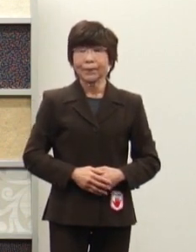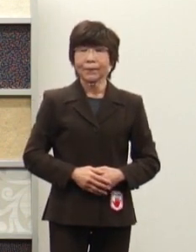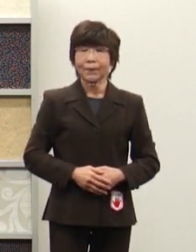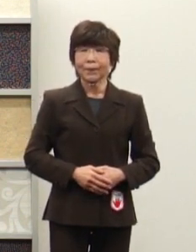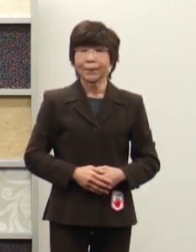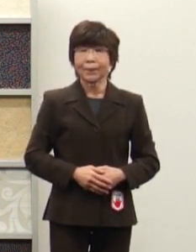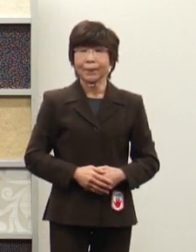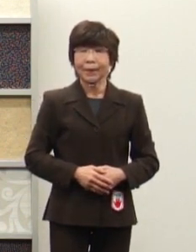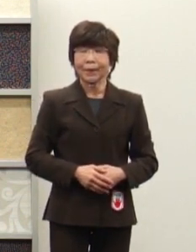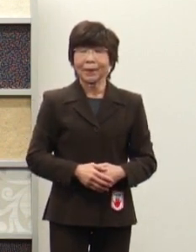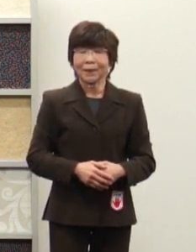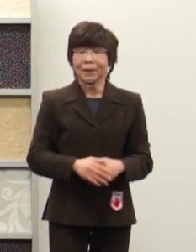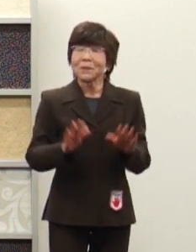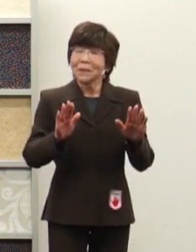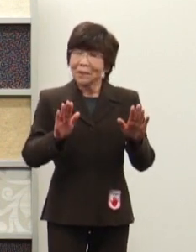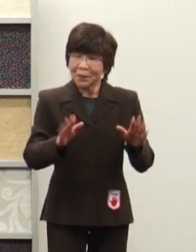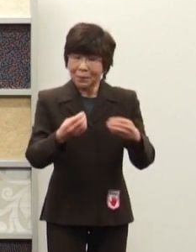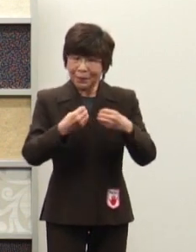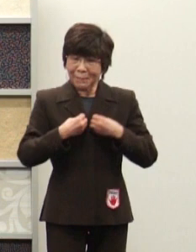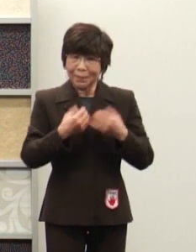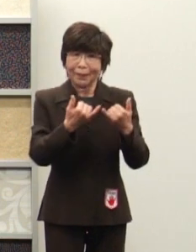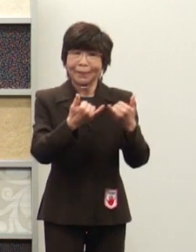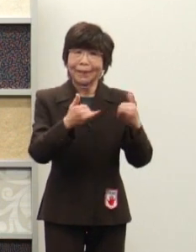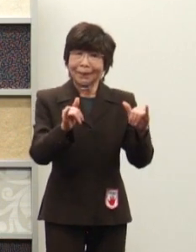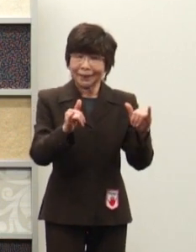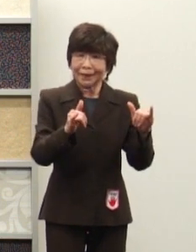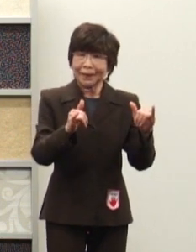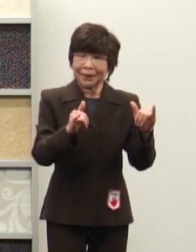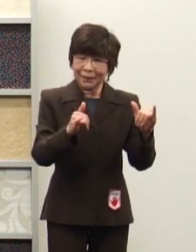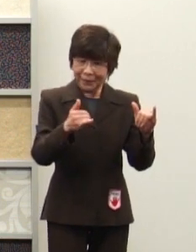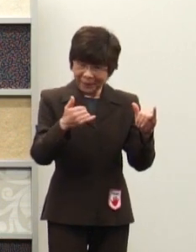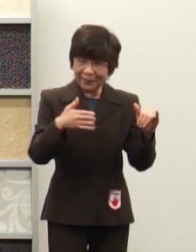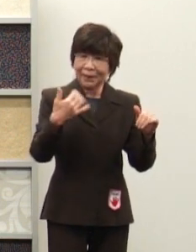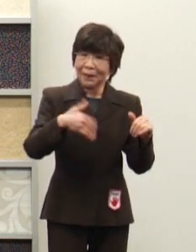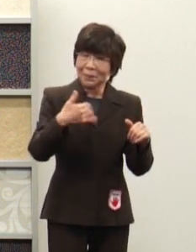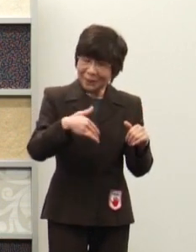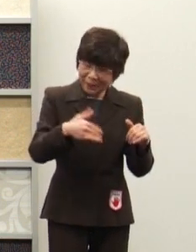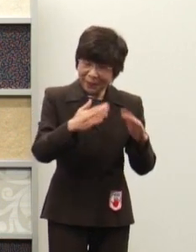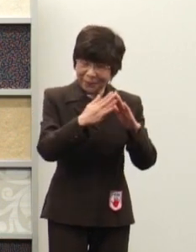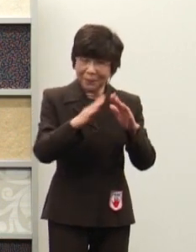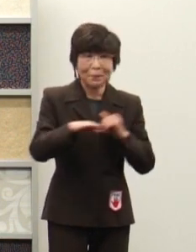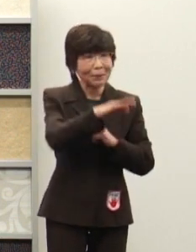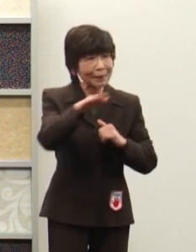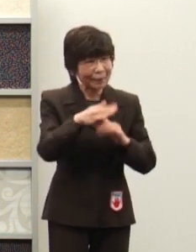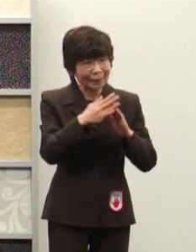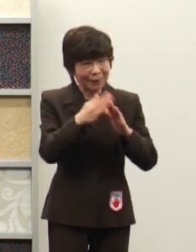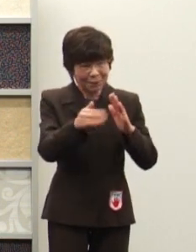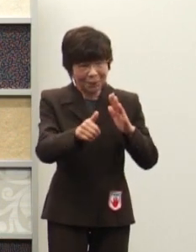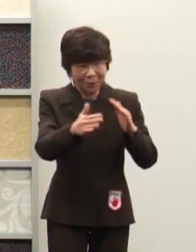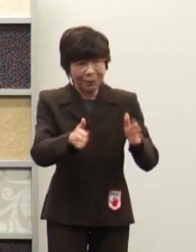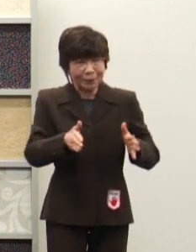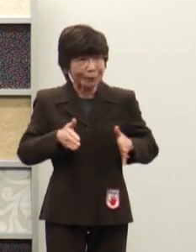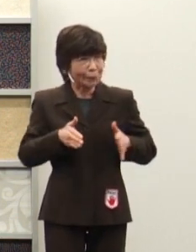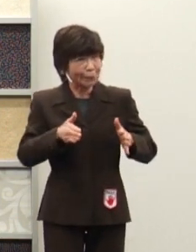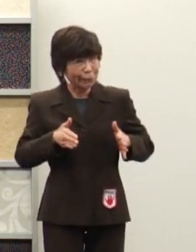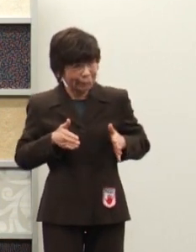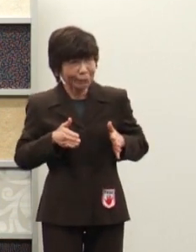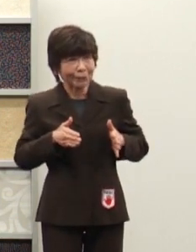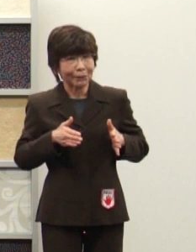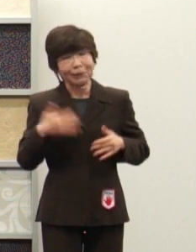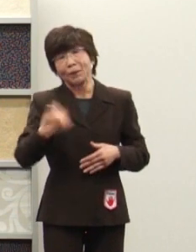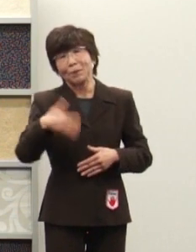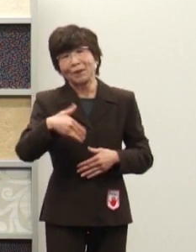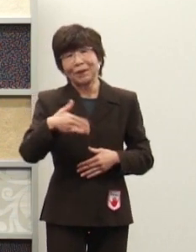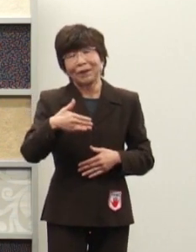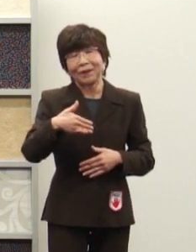まあ、それは必ずしもまだですね、その今はこうちょっと縮こまっていなければいけないような状況でありますが、まあ、その